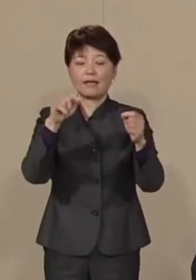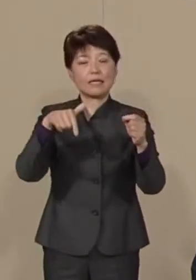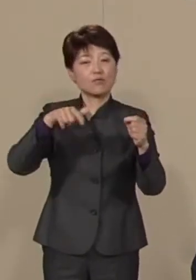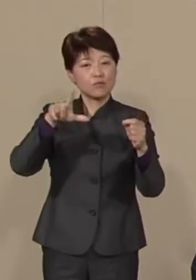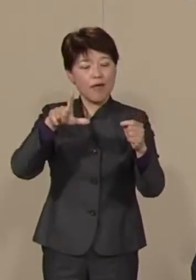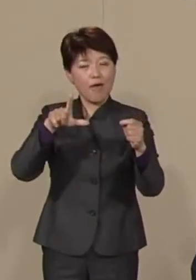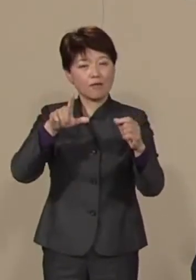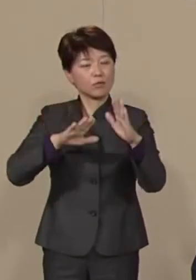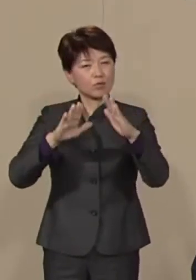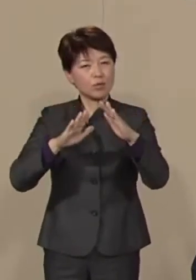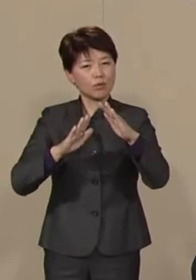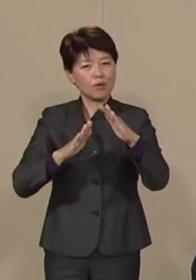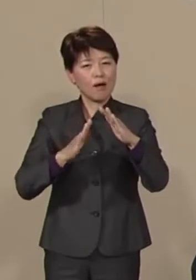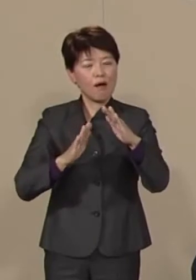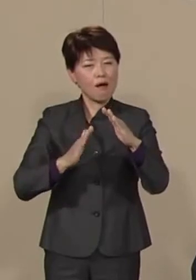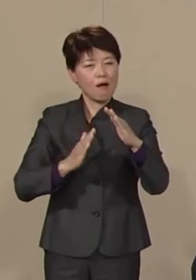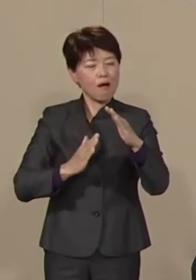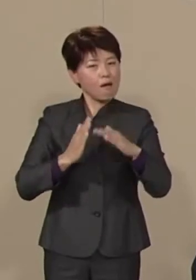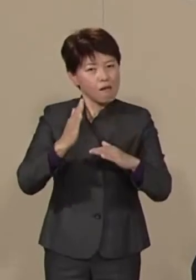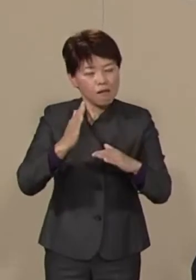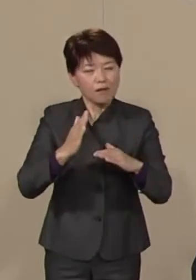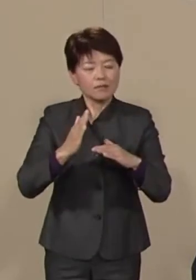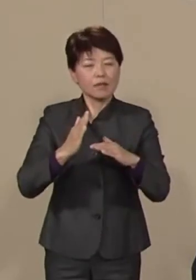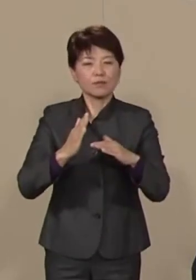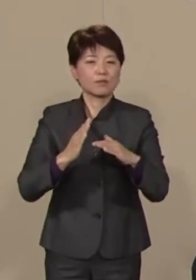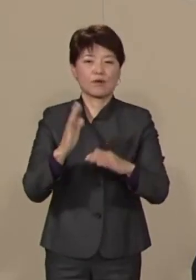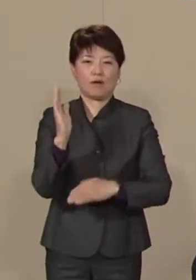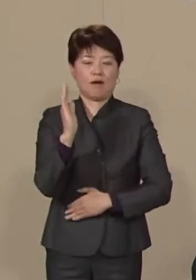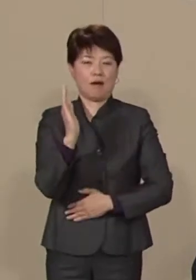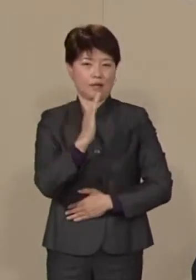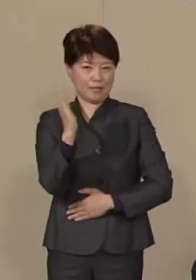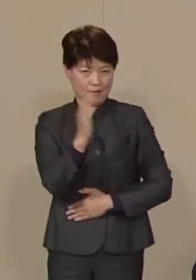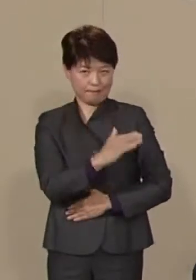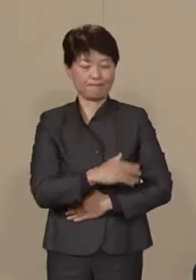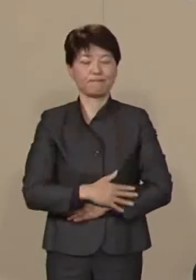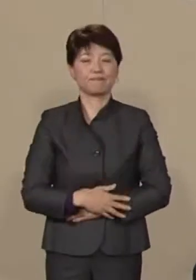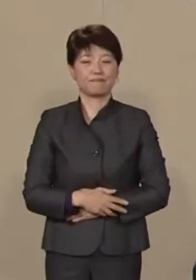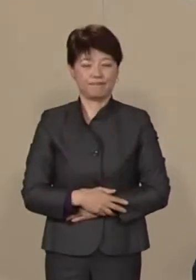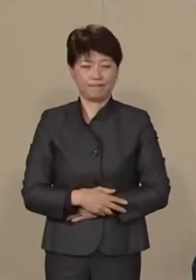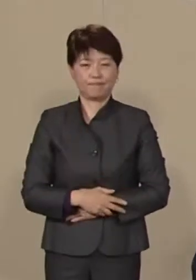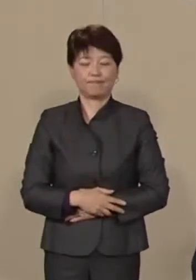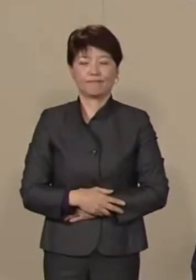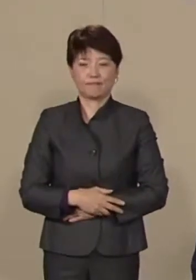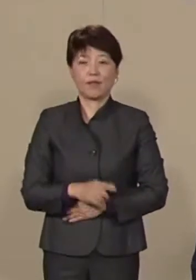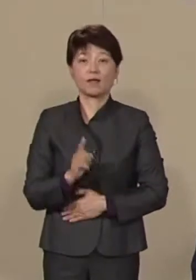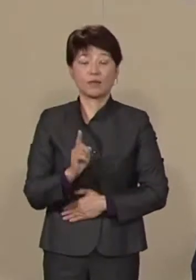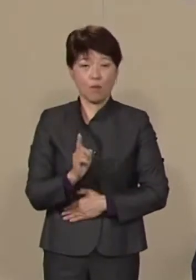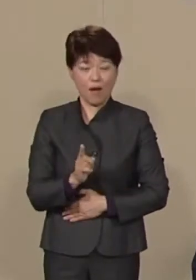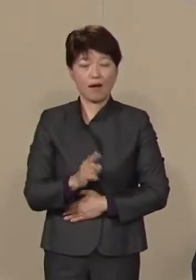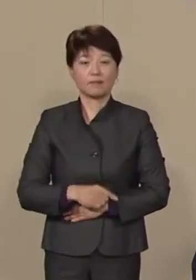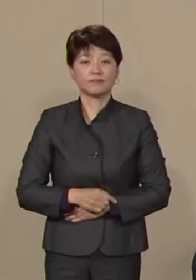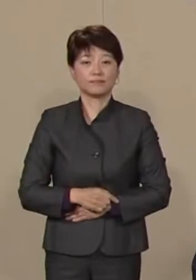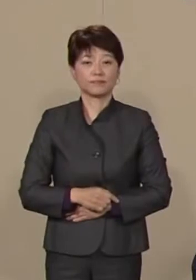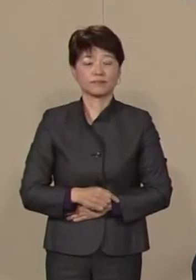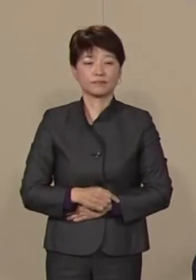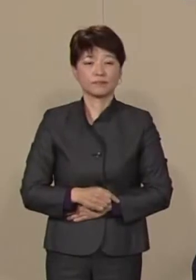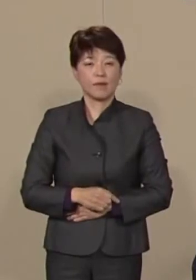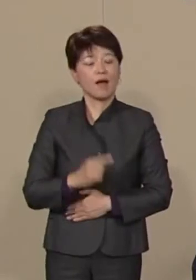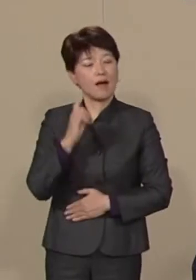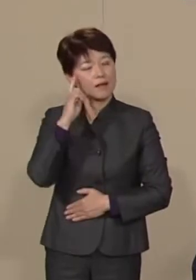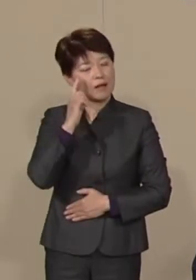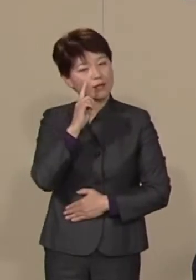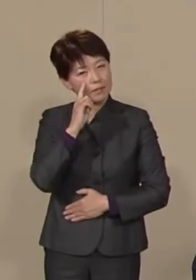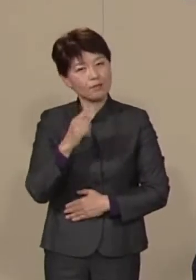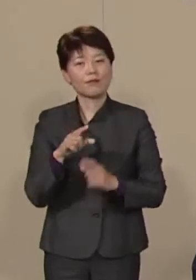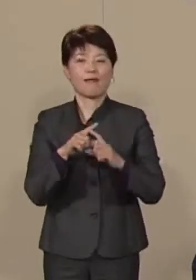もうどうしようもない状況になってしまったような国は一つもないんですねなるほどそれはですねこれは考えてみると当たり前